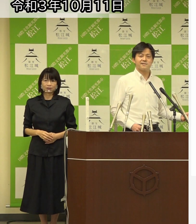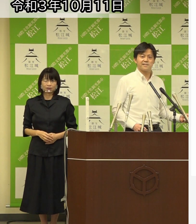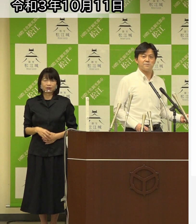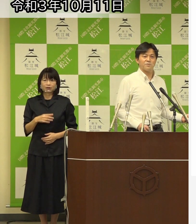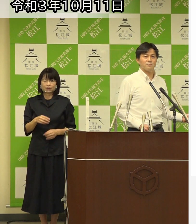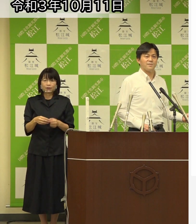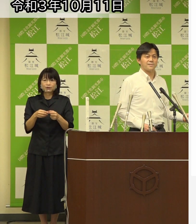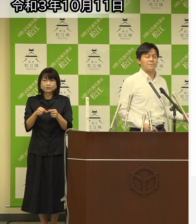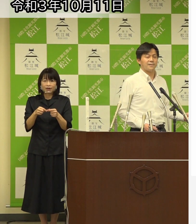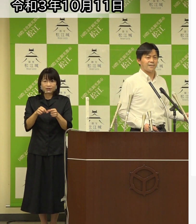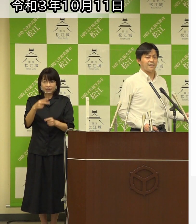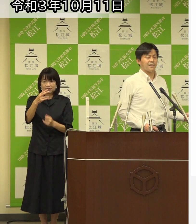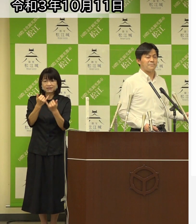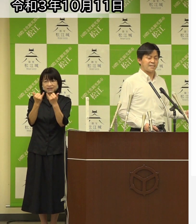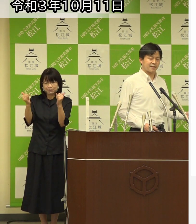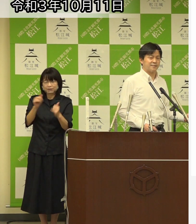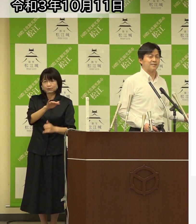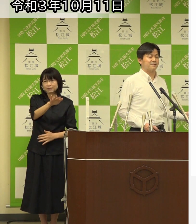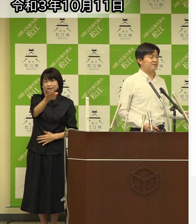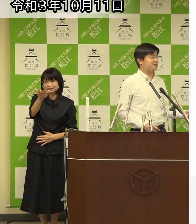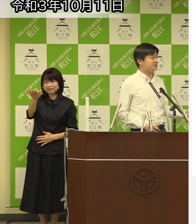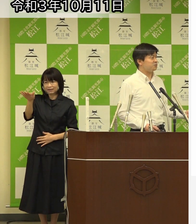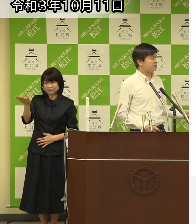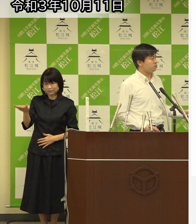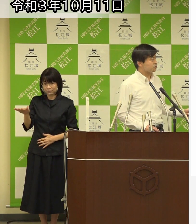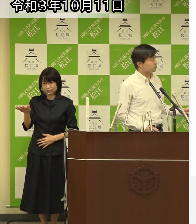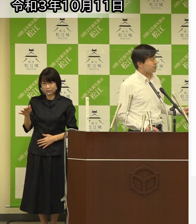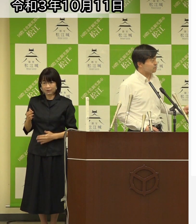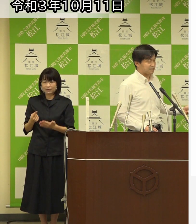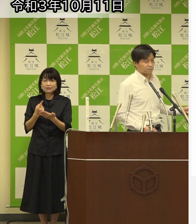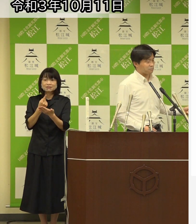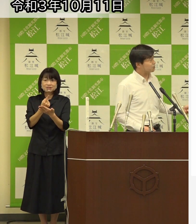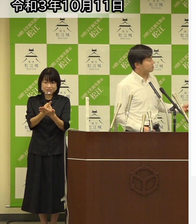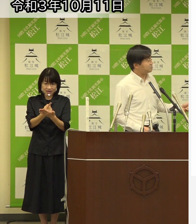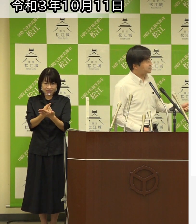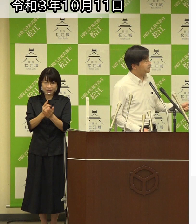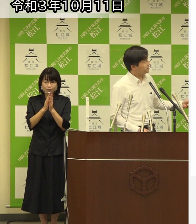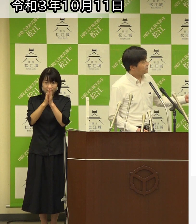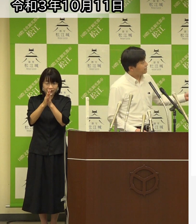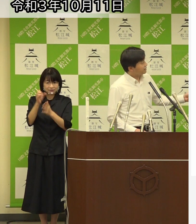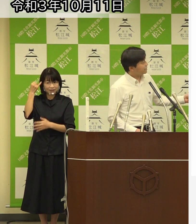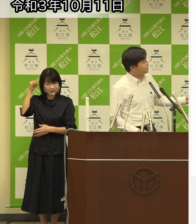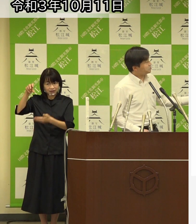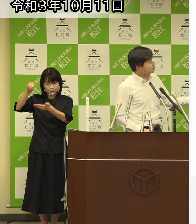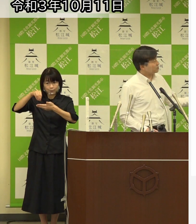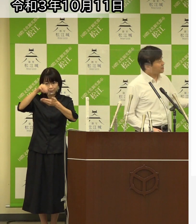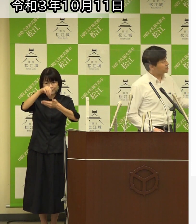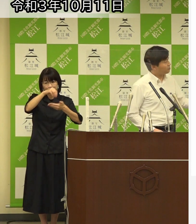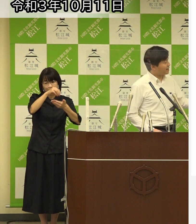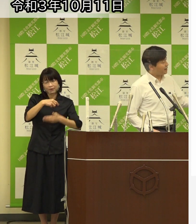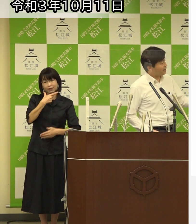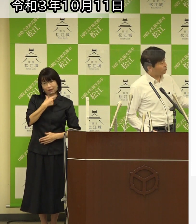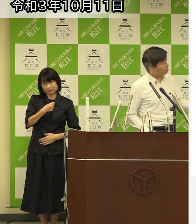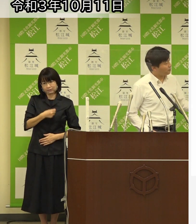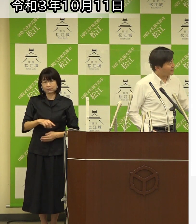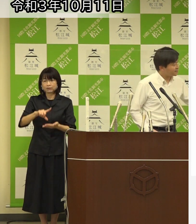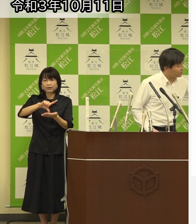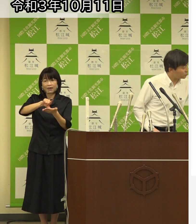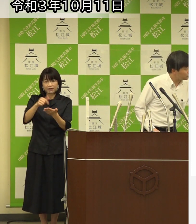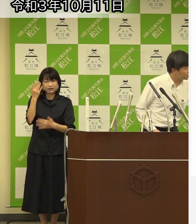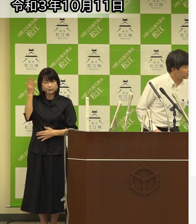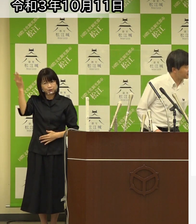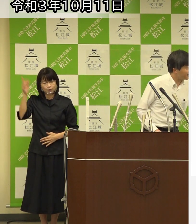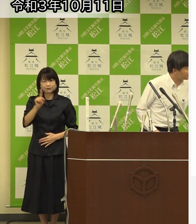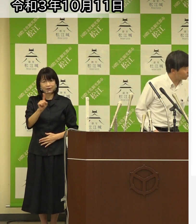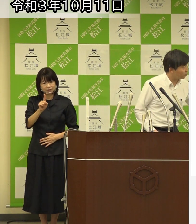的にですね市民の皆様から参加いただく形での意見募集を始めたいと思っております。エリアビジョンといいますのは、この松